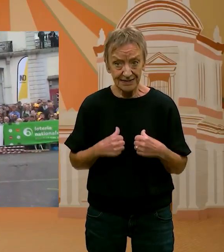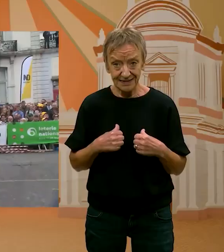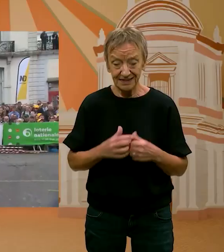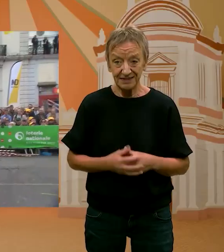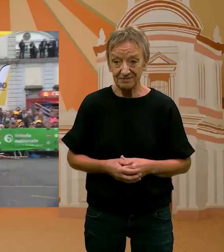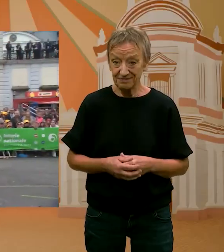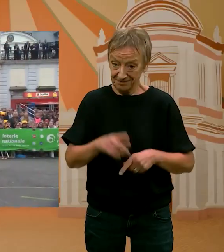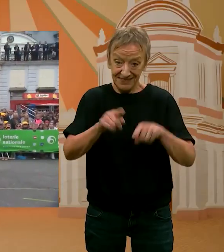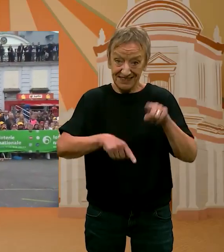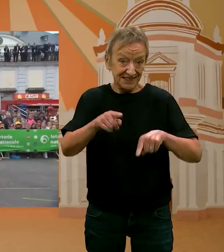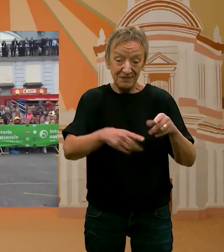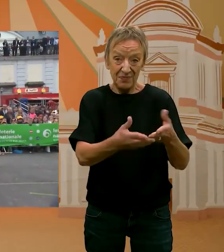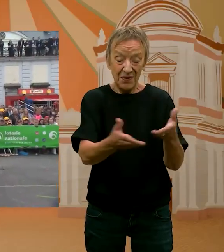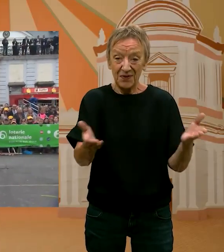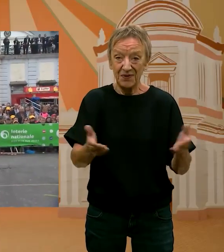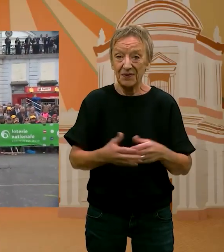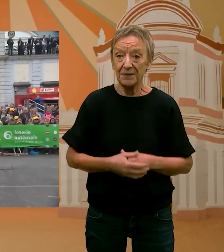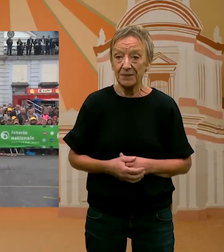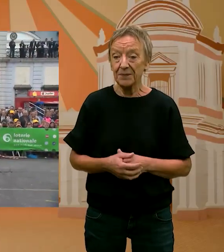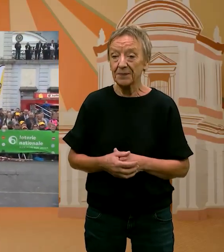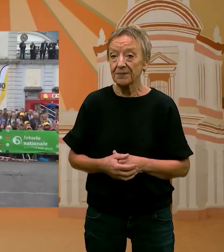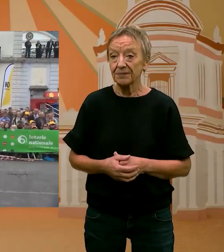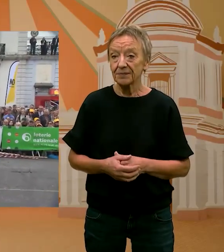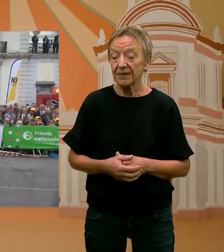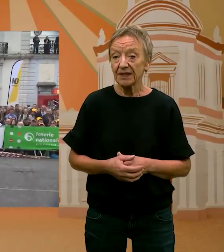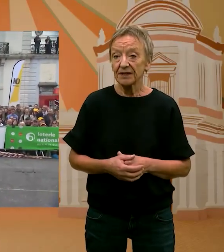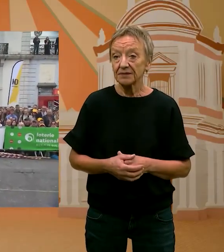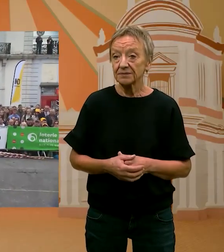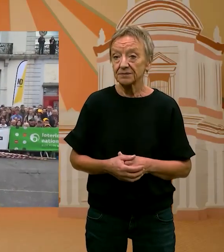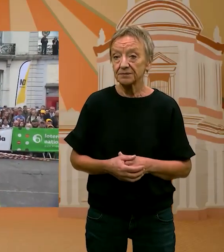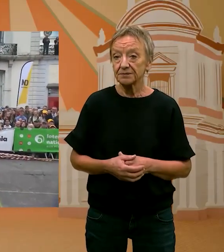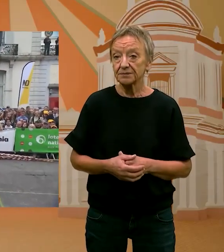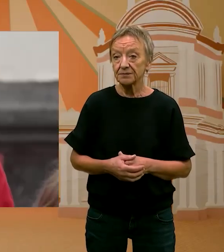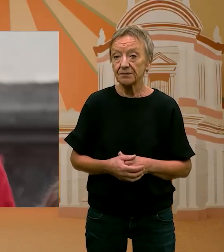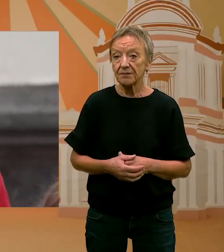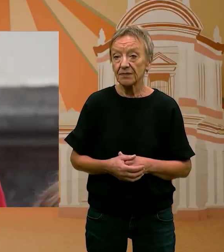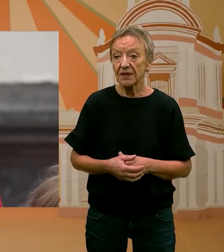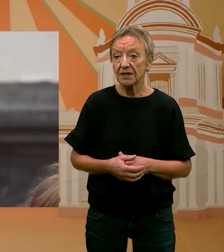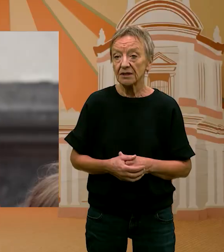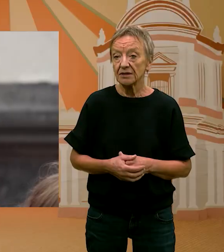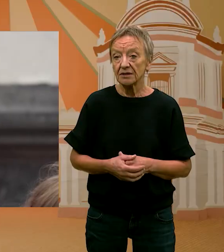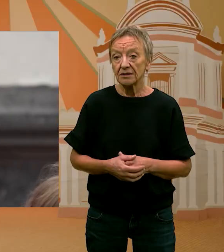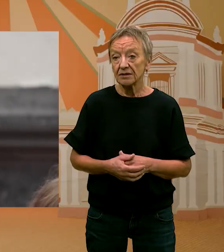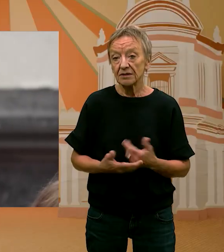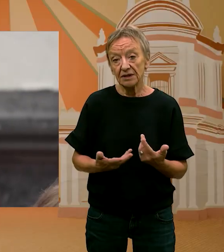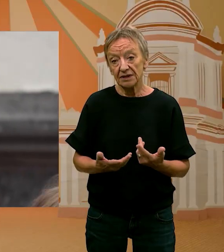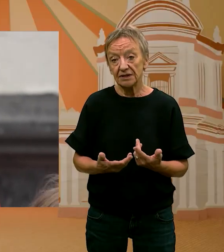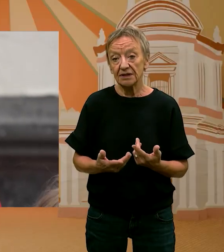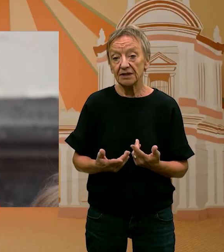parlez de Christophe, effectivement, de son agilité, de sa technique. Bah, il est aussi extrêmement endurant. Hein. Il s'entraîne aussi toute l'année. C'est un homme de